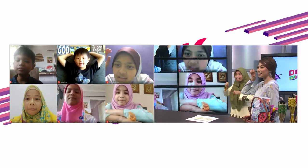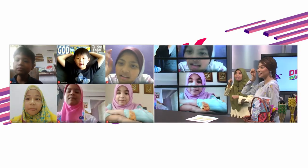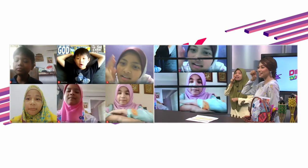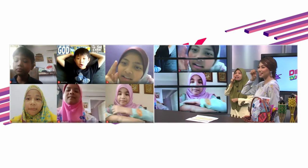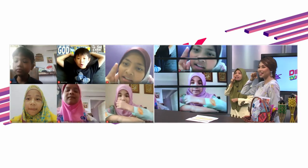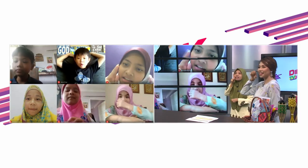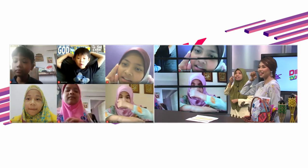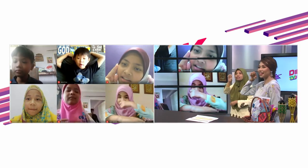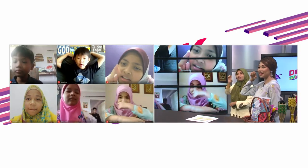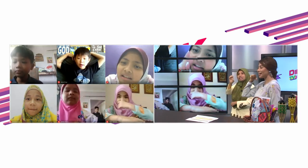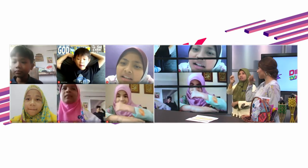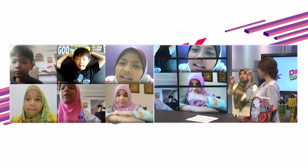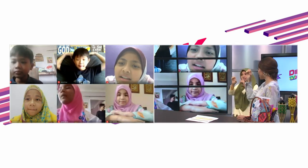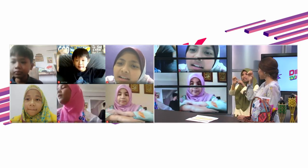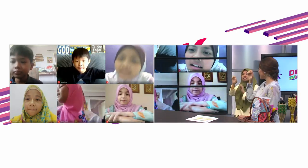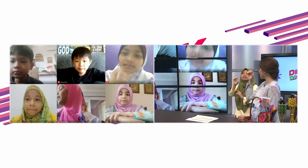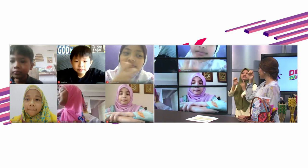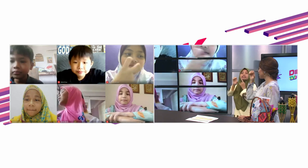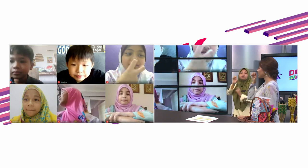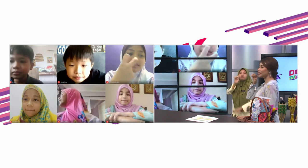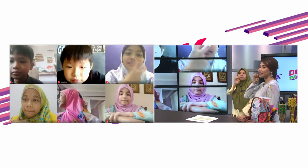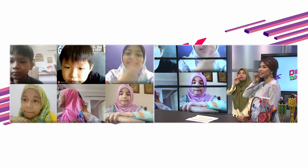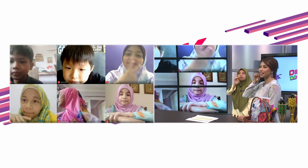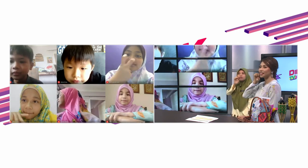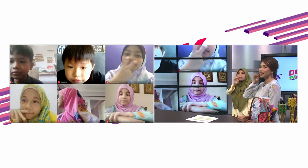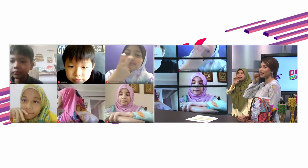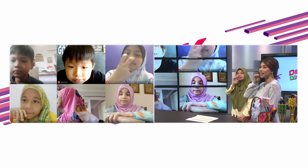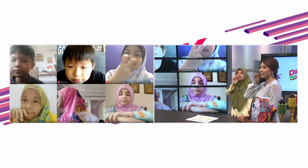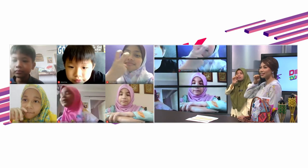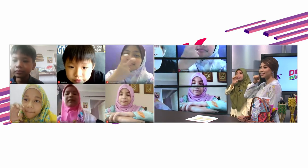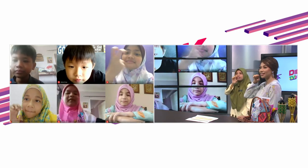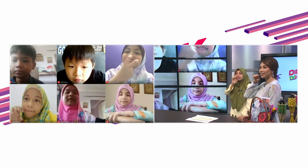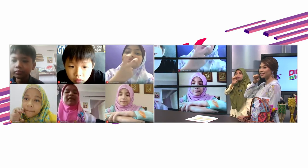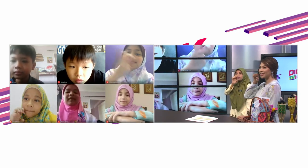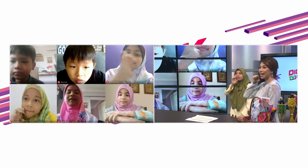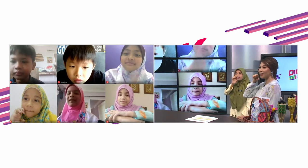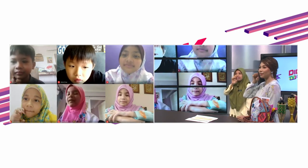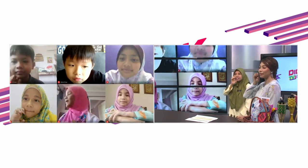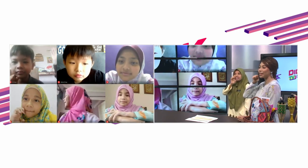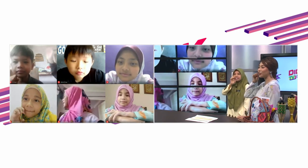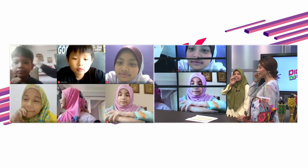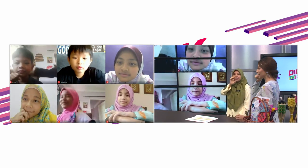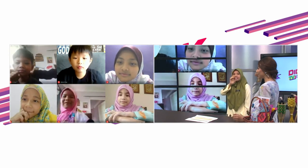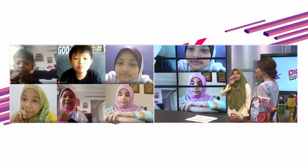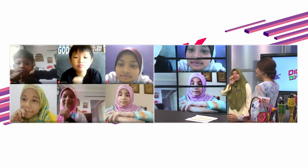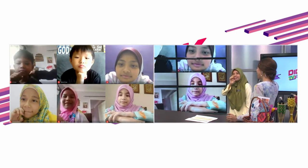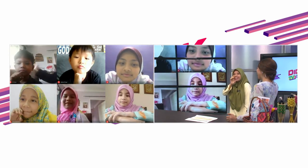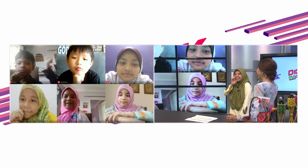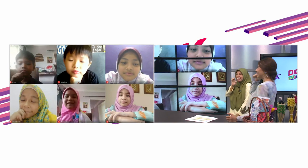boleh? Ini huruf E. Huruf E letak dekat sini. Sini. Dekat bibir ni. Dekat bibir. Sinilah. Macam kucing